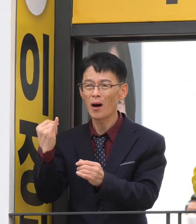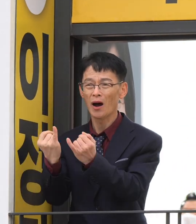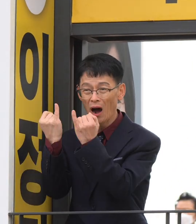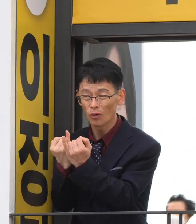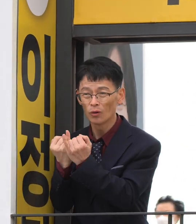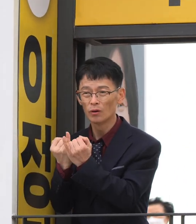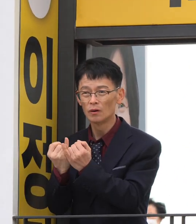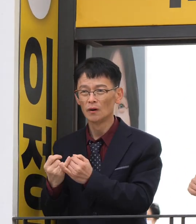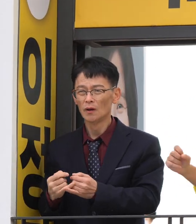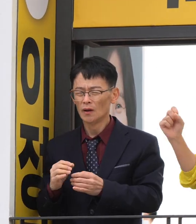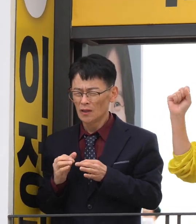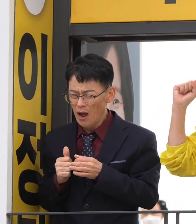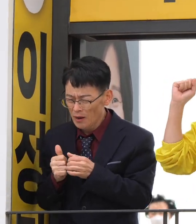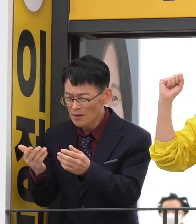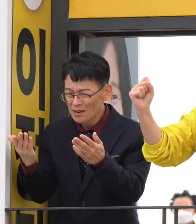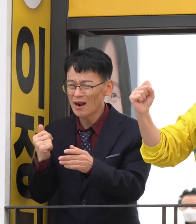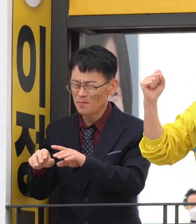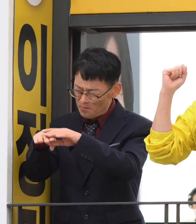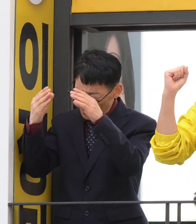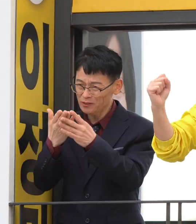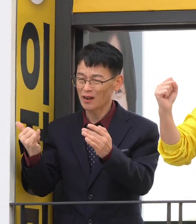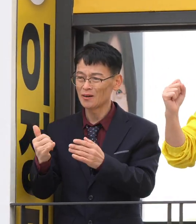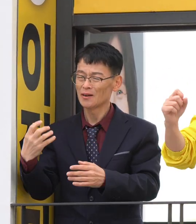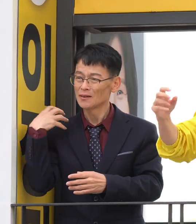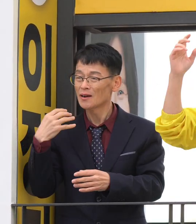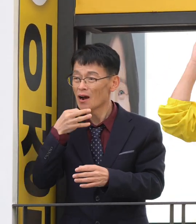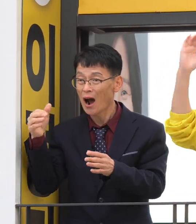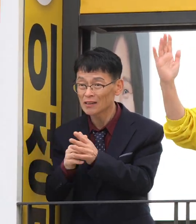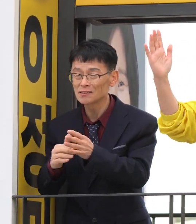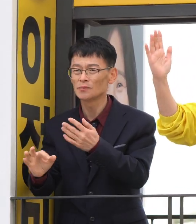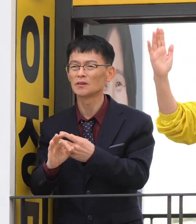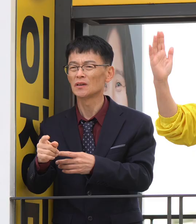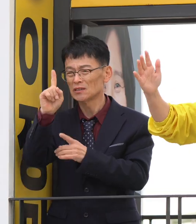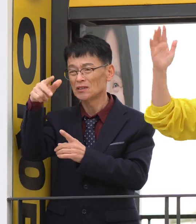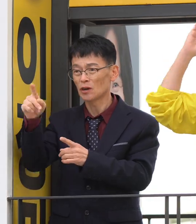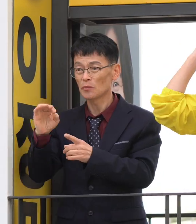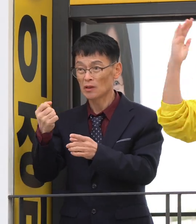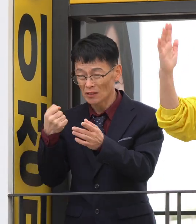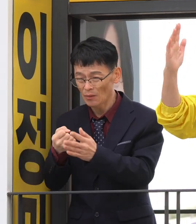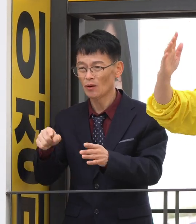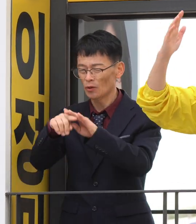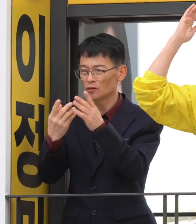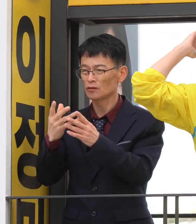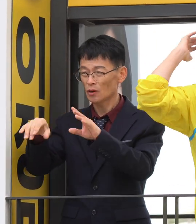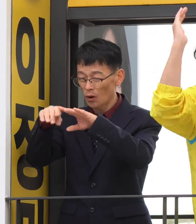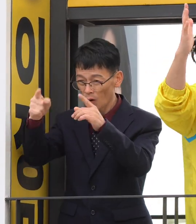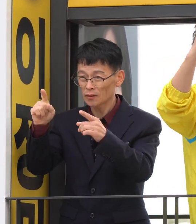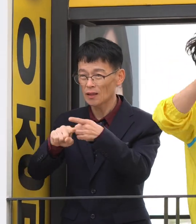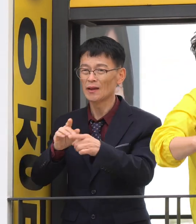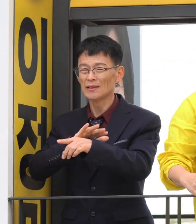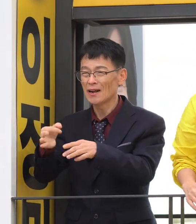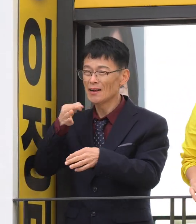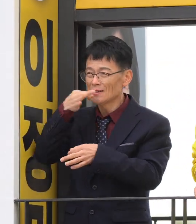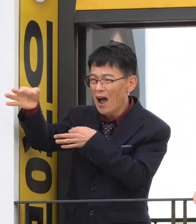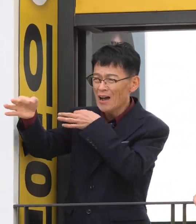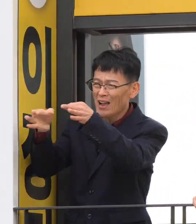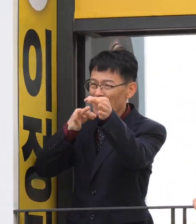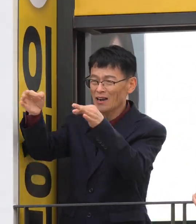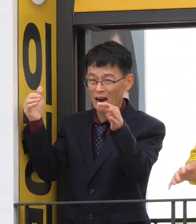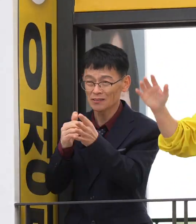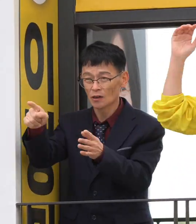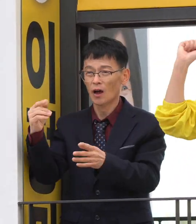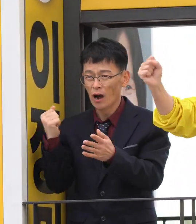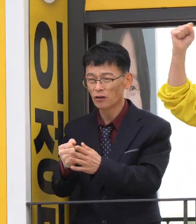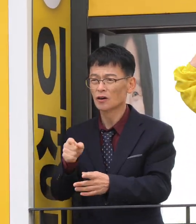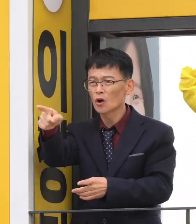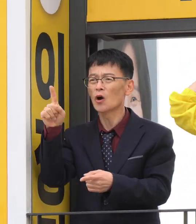엄마들과 열심히 일하는 우리 모두의 목소리가 이정미 때문에 국회에서 쩌렁쩌렁 울려